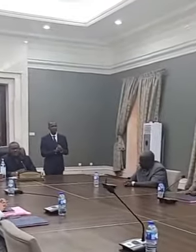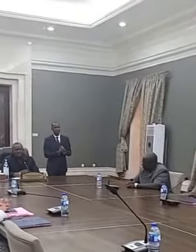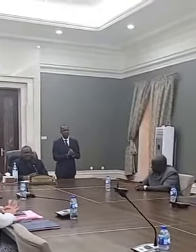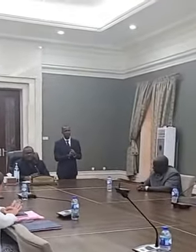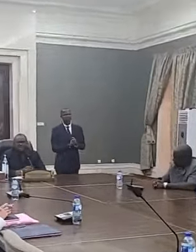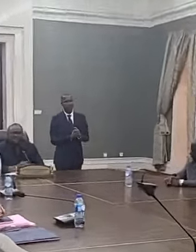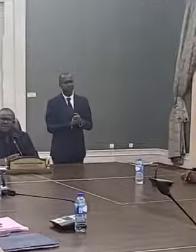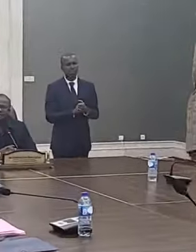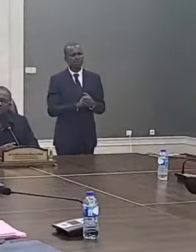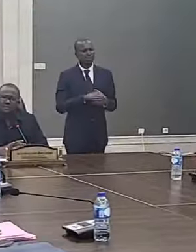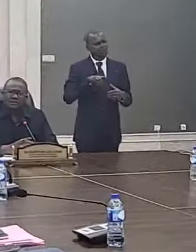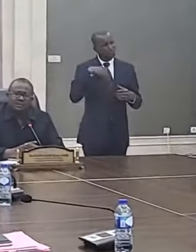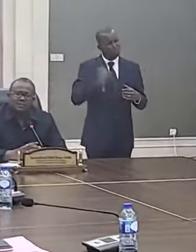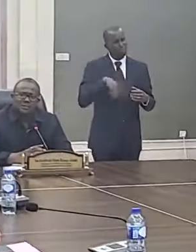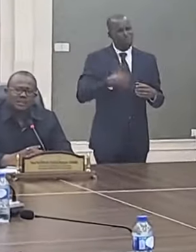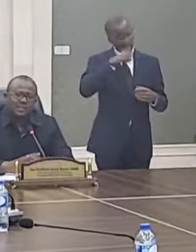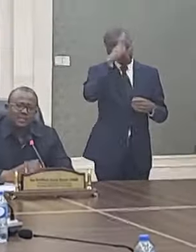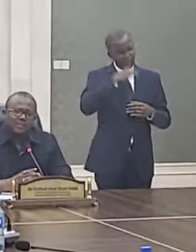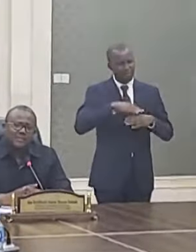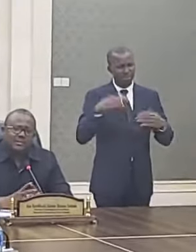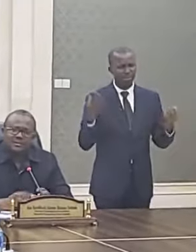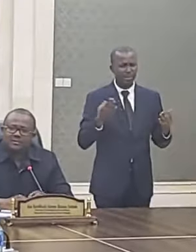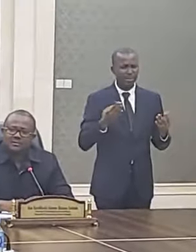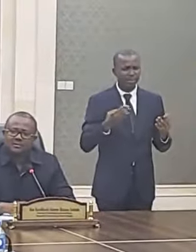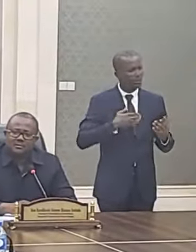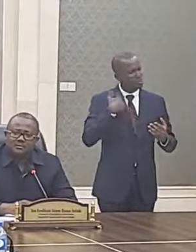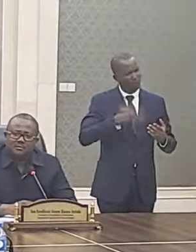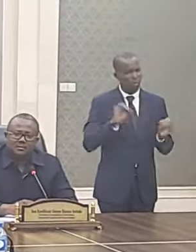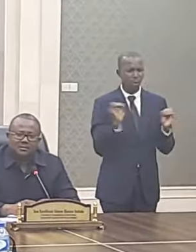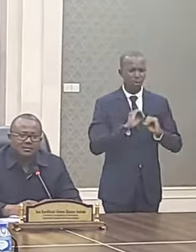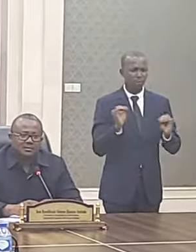tout ça, c'était un grand travail. Ce n'était pas facile.